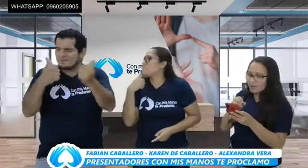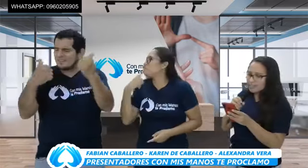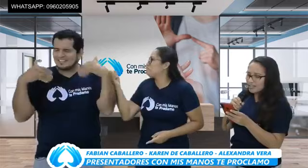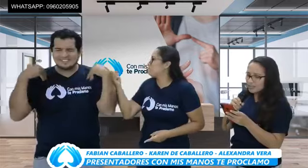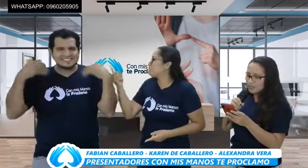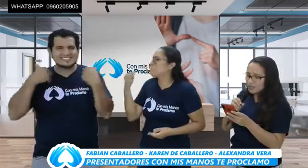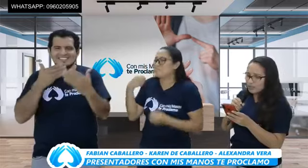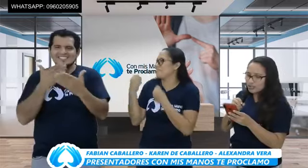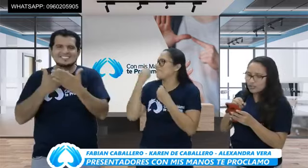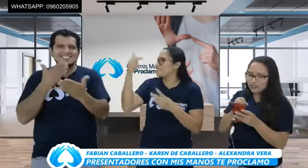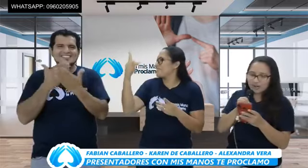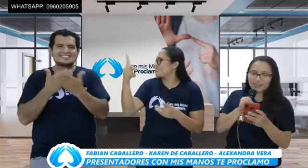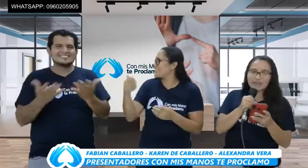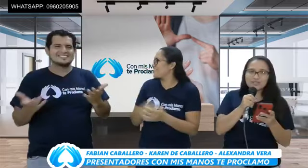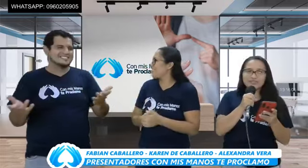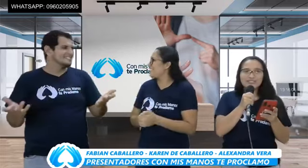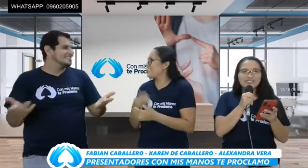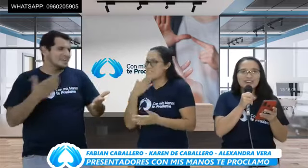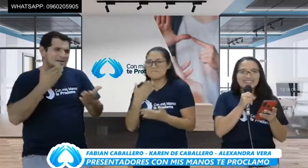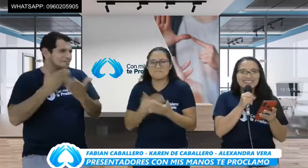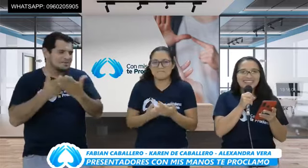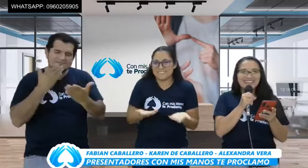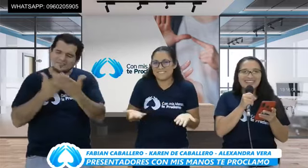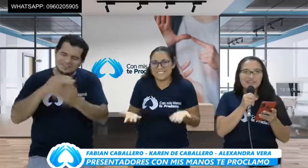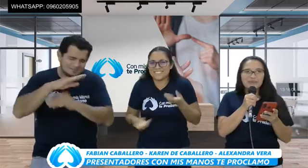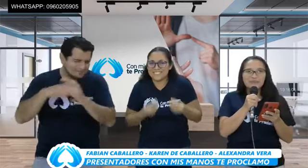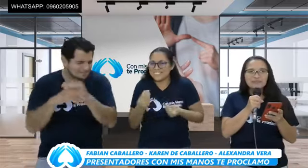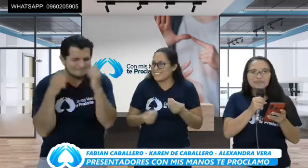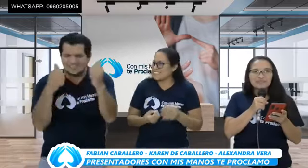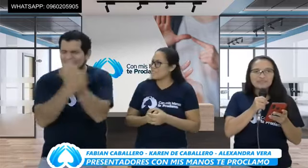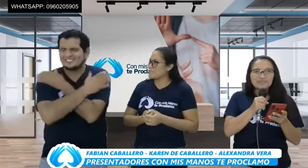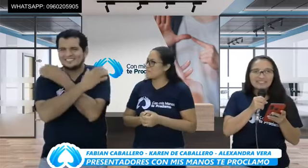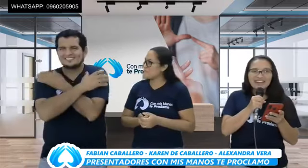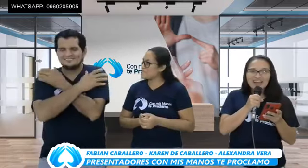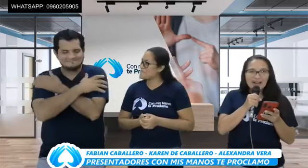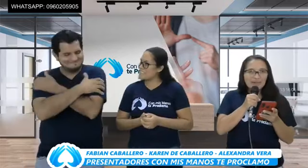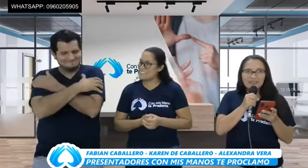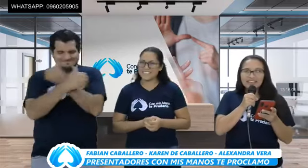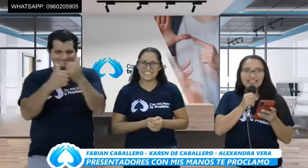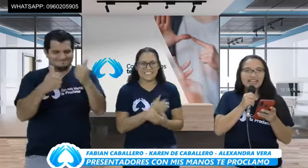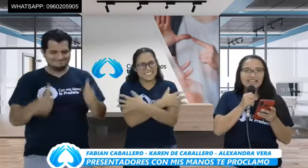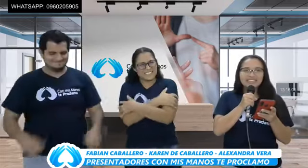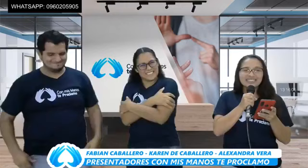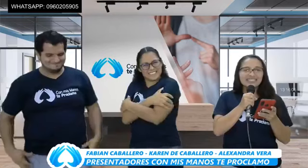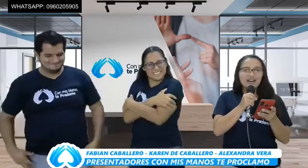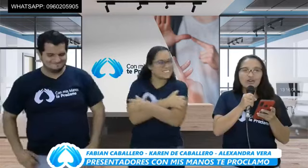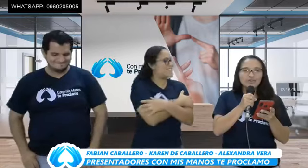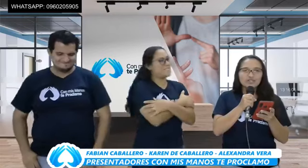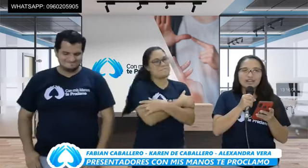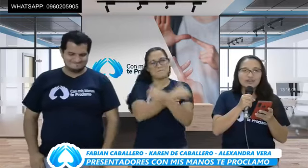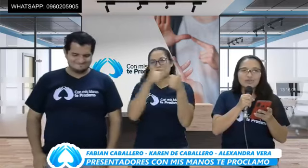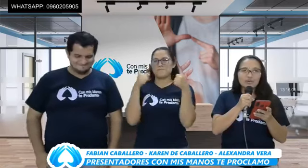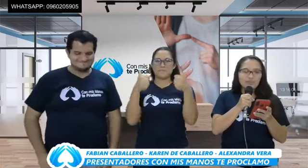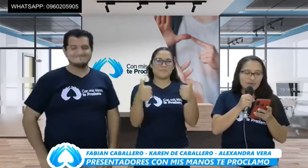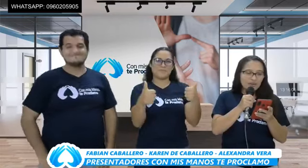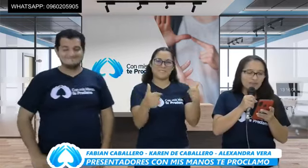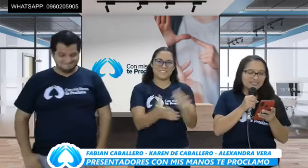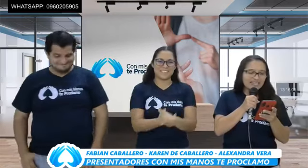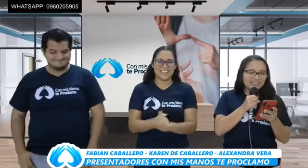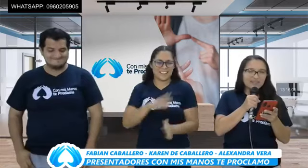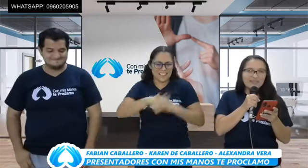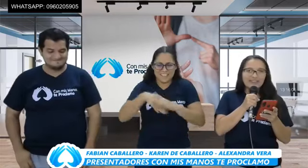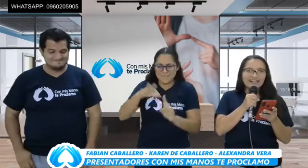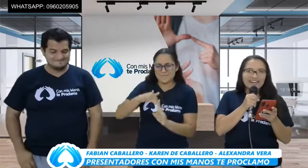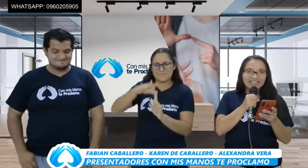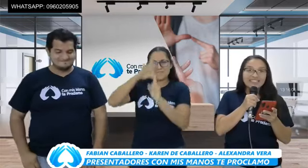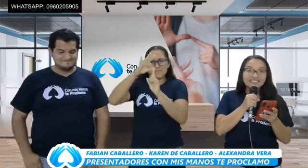En este comentario está muy bonito, Fabi. ¿Qué mencionas tú acerca de aquello? Amén, gracias. Claro, un saludo muy